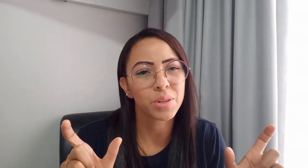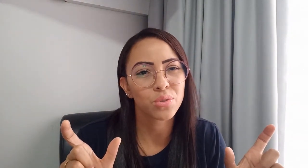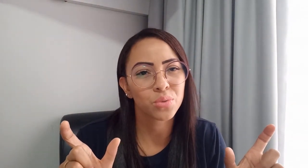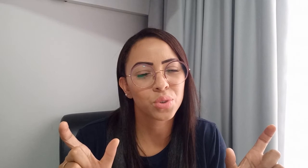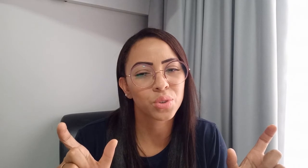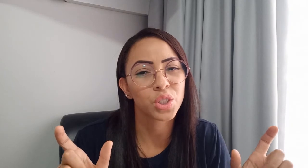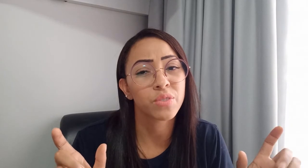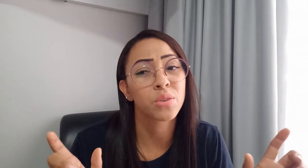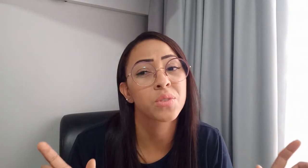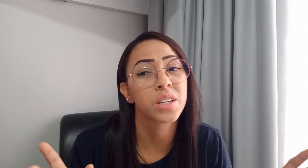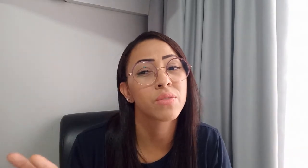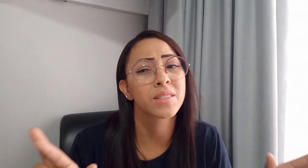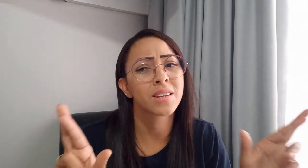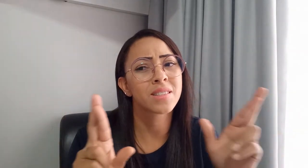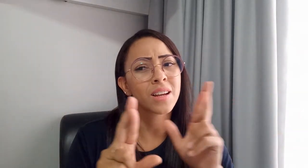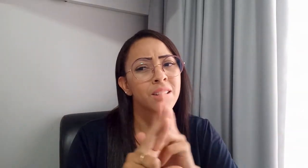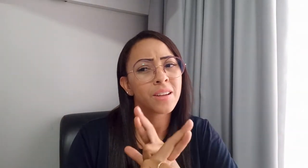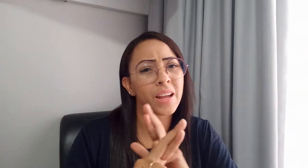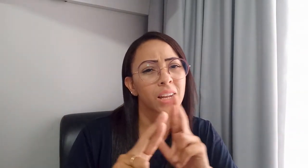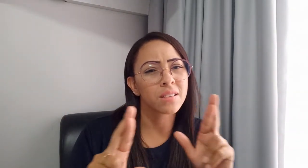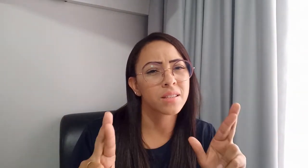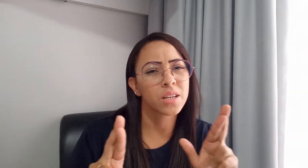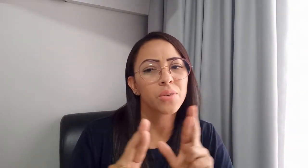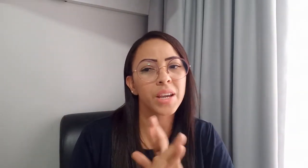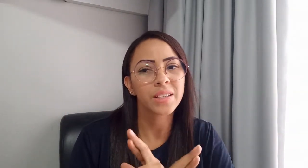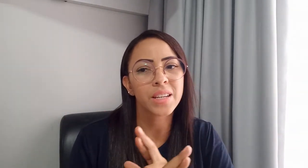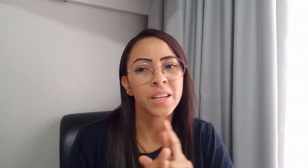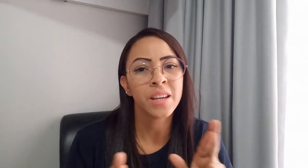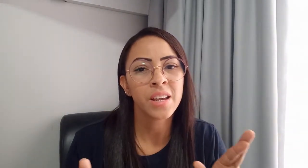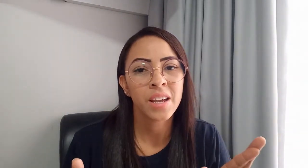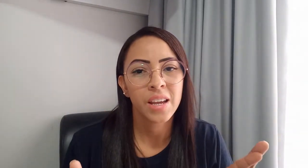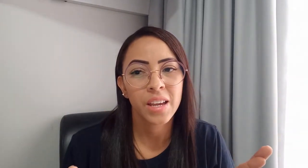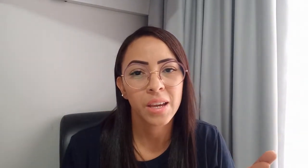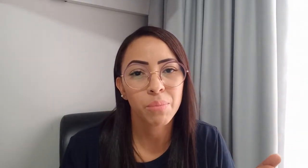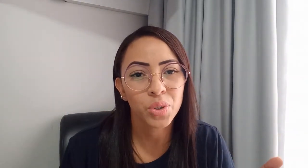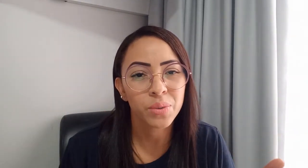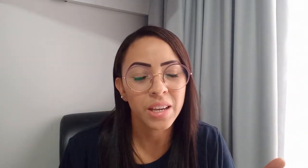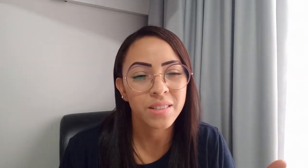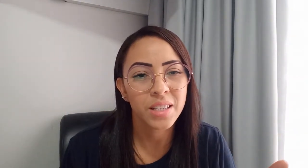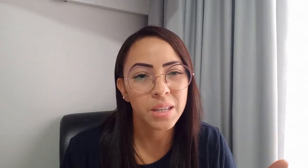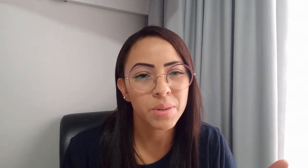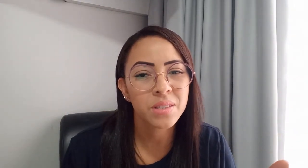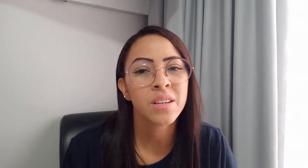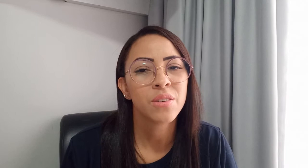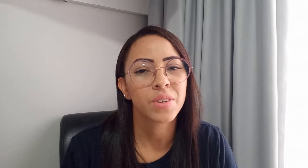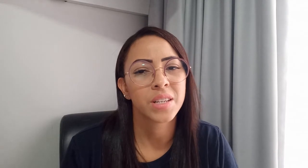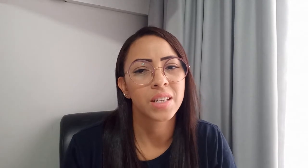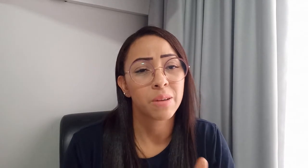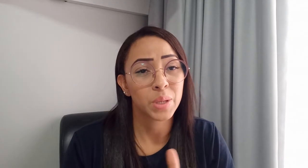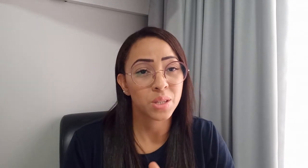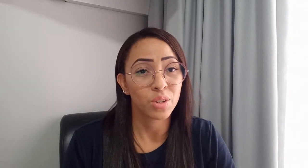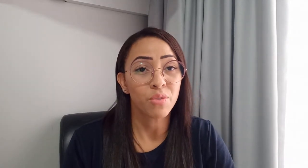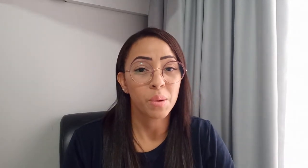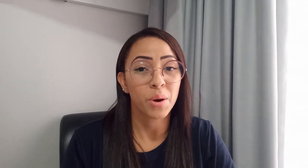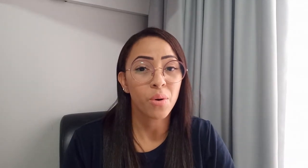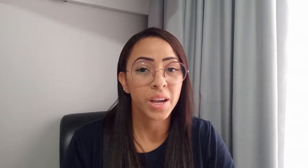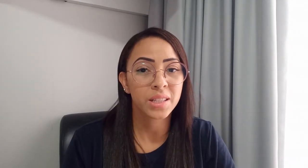do outro, a gente vai conseguindo fazer essa relação entre português e libras, fazendo a adaptação da forma correta